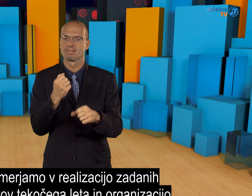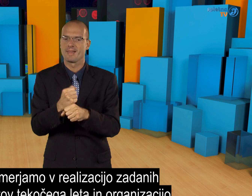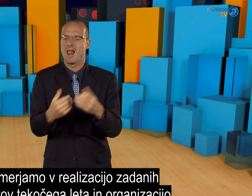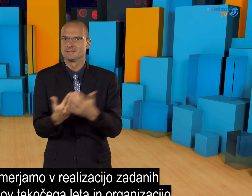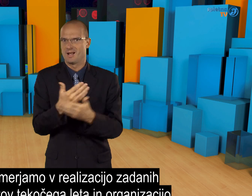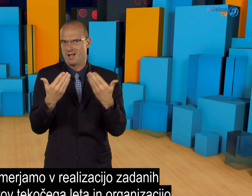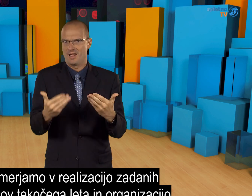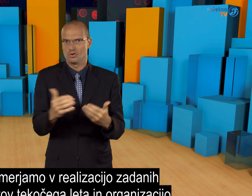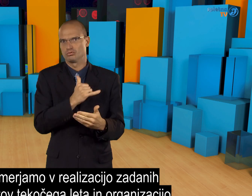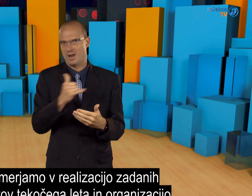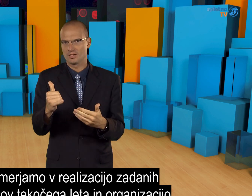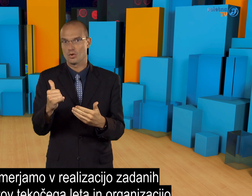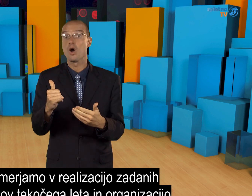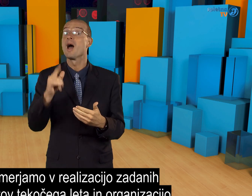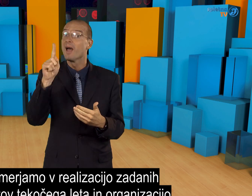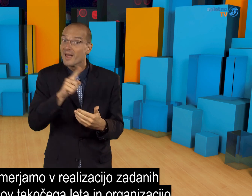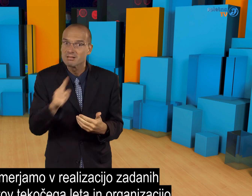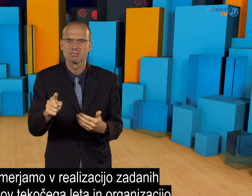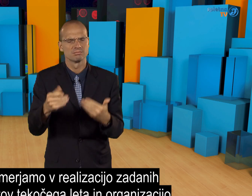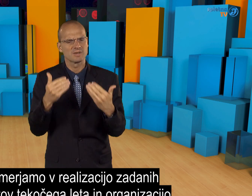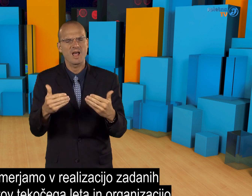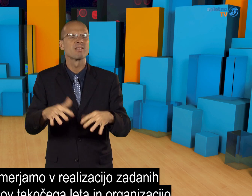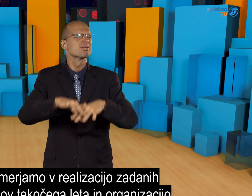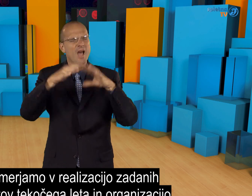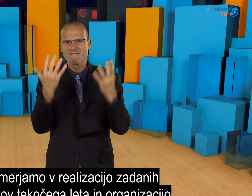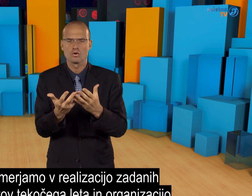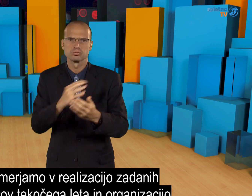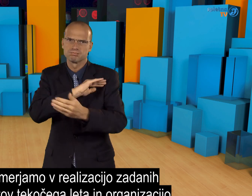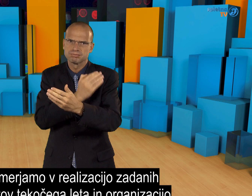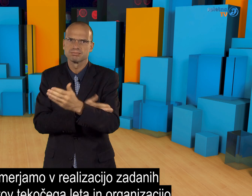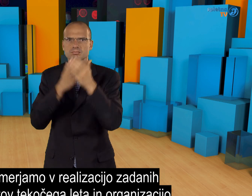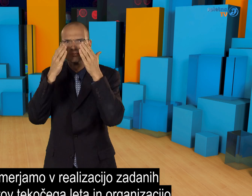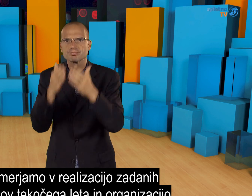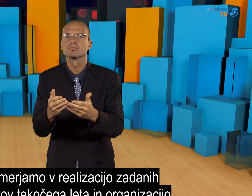povezanih z Dnevom slovenskega znakovnega jezika, ki bo 14. novembra.